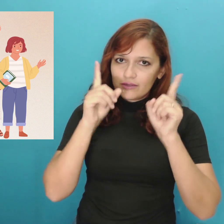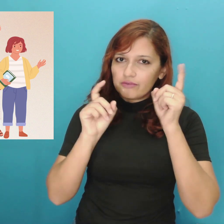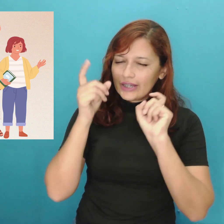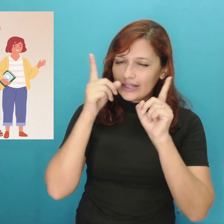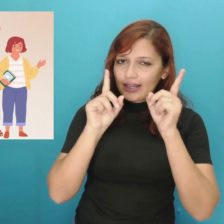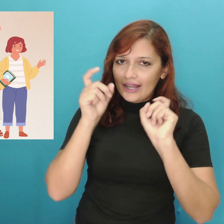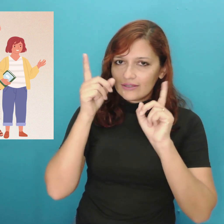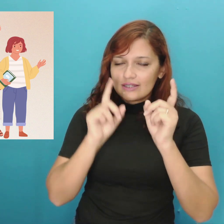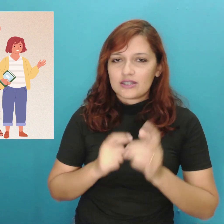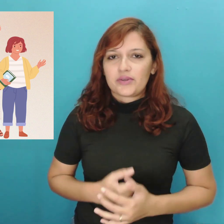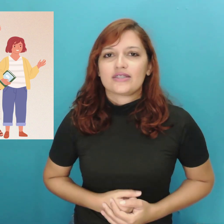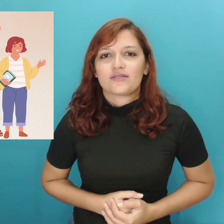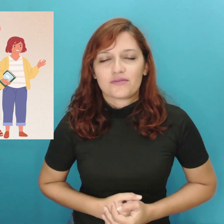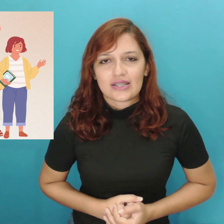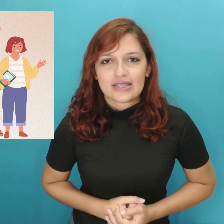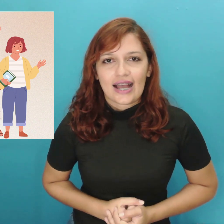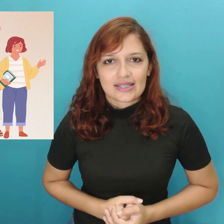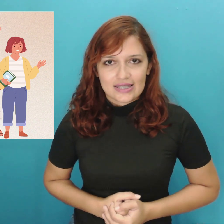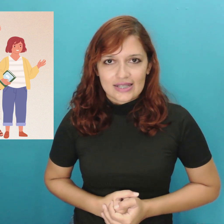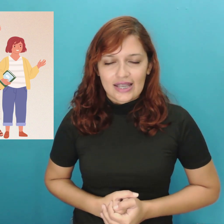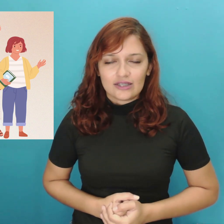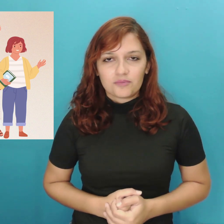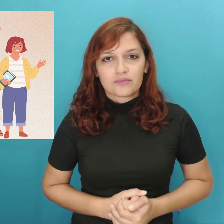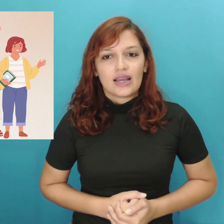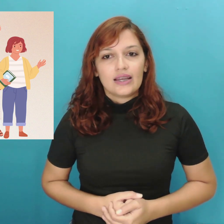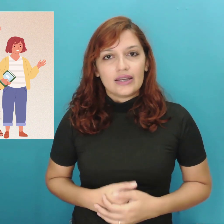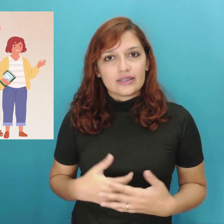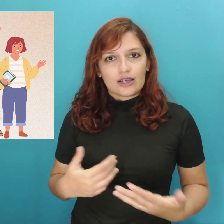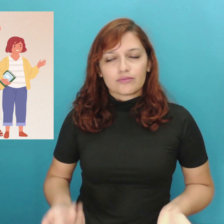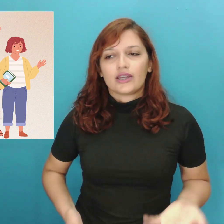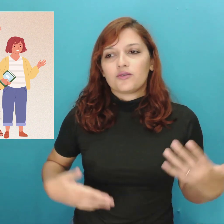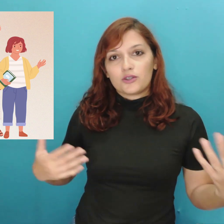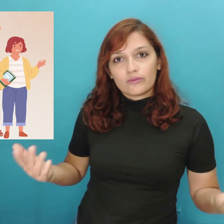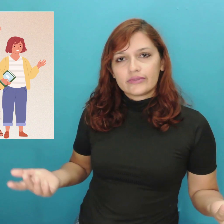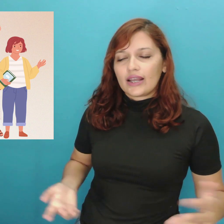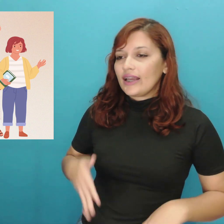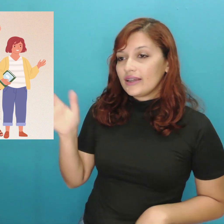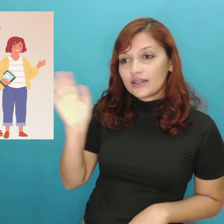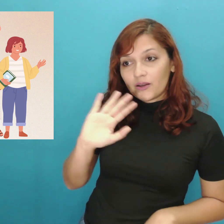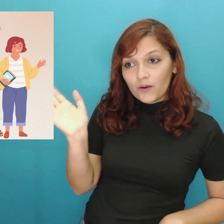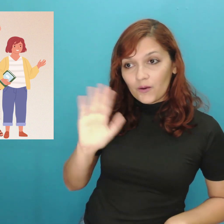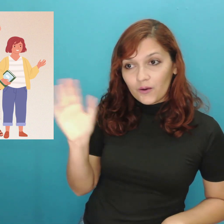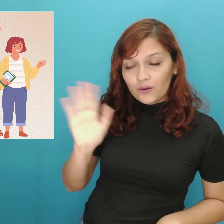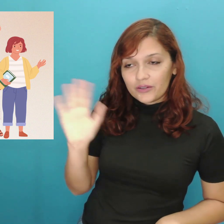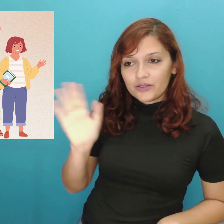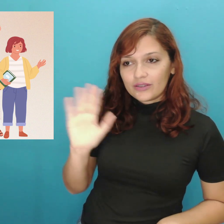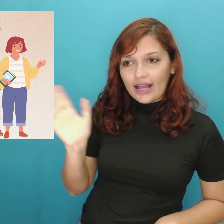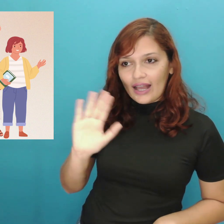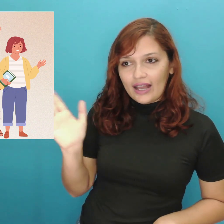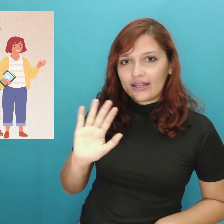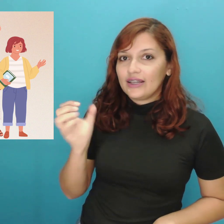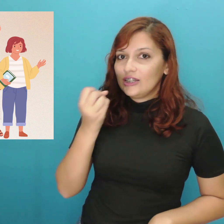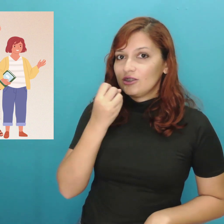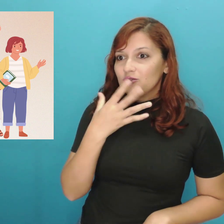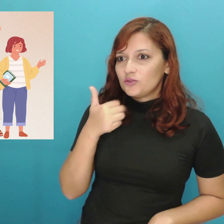fica ligado nas expressões faciais, tá certo? Então, eu encontrei, oi, olá, tudo